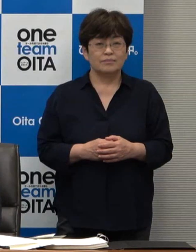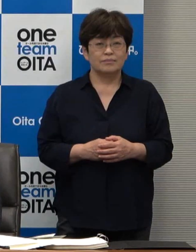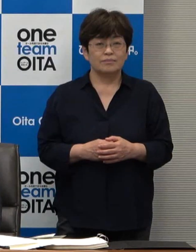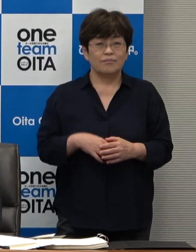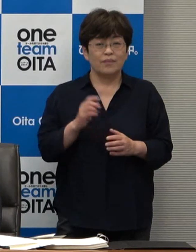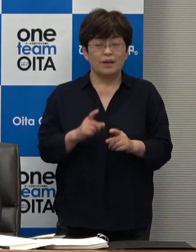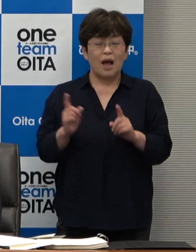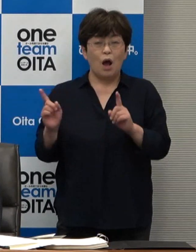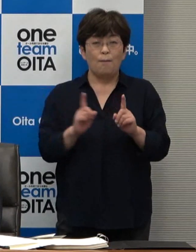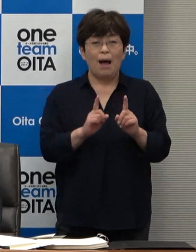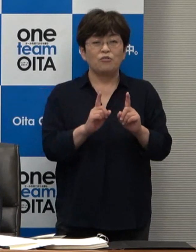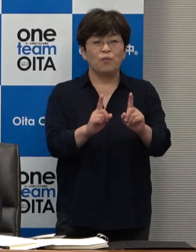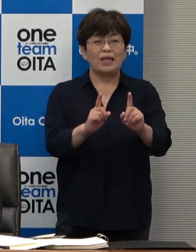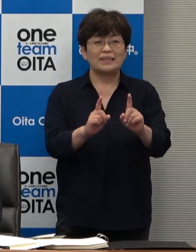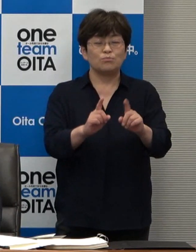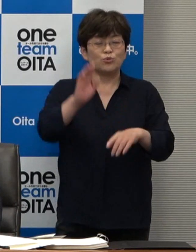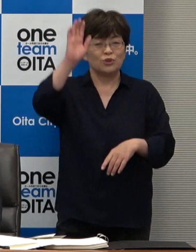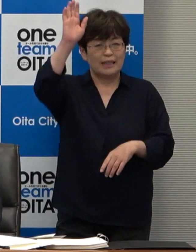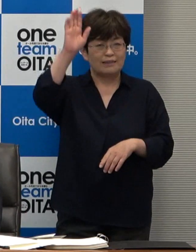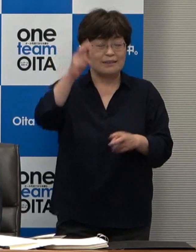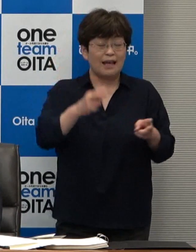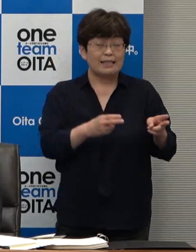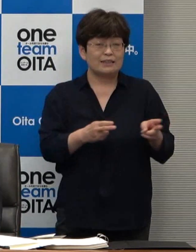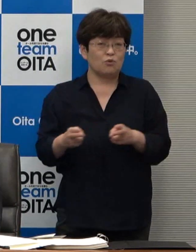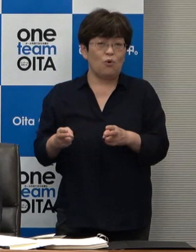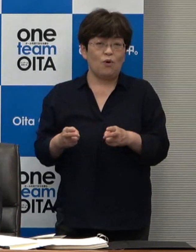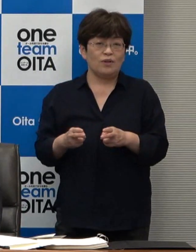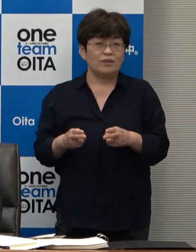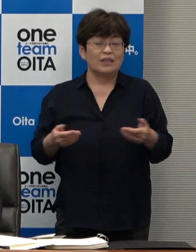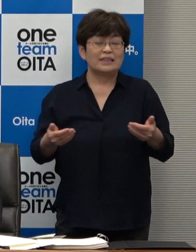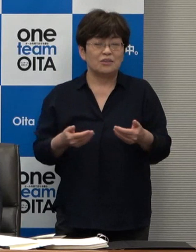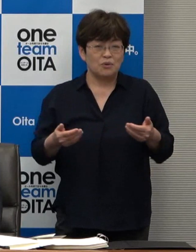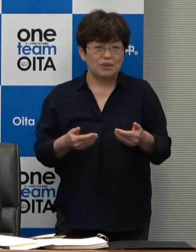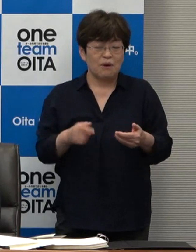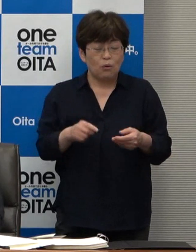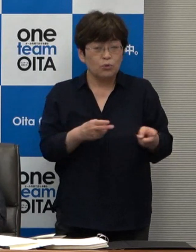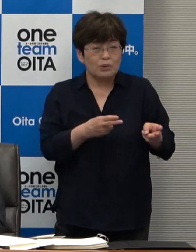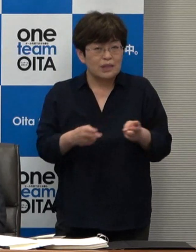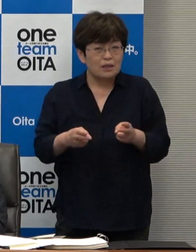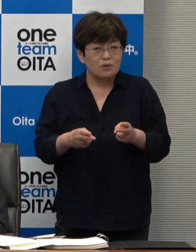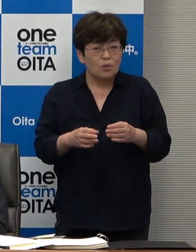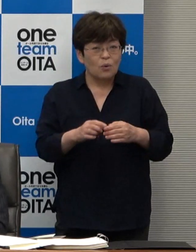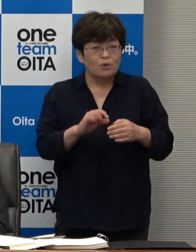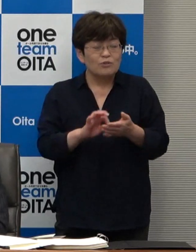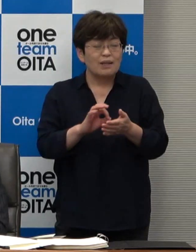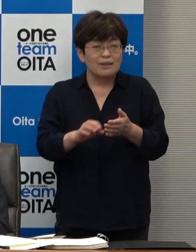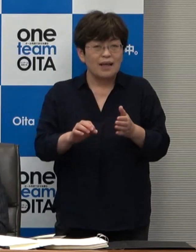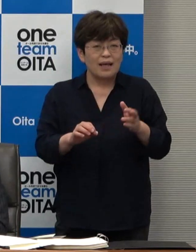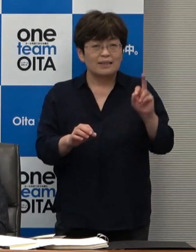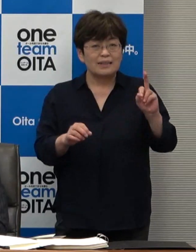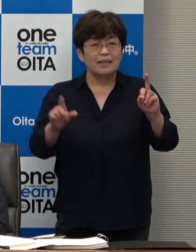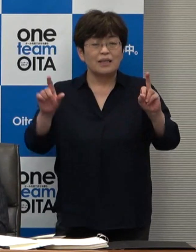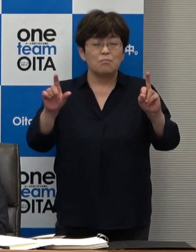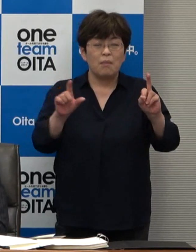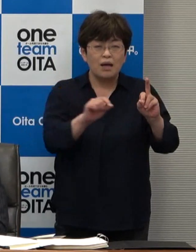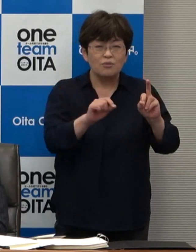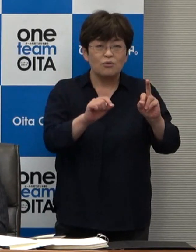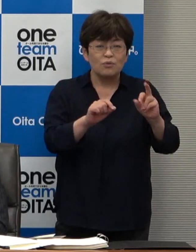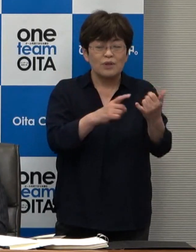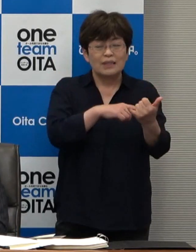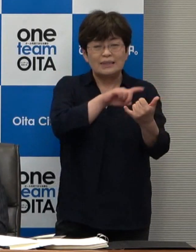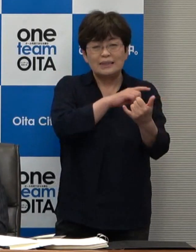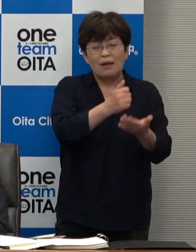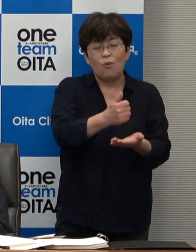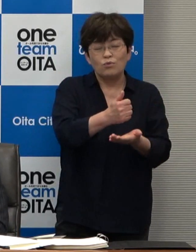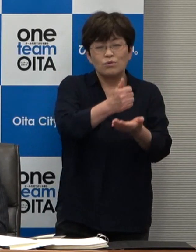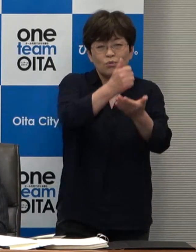パートナーシップ宣誓制度導入事業では、制度を導入して性的マイノリティの人権を尊重すると